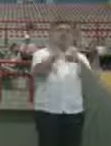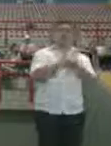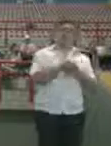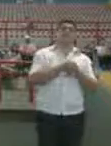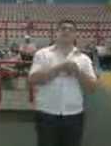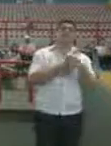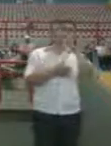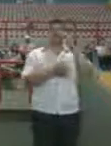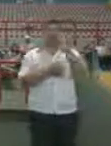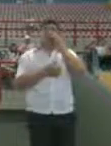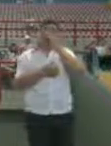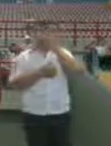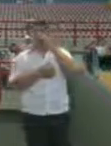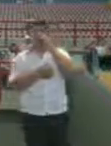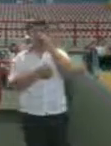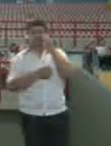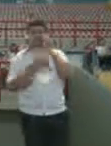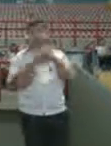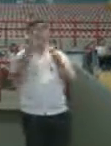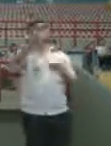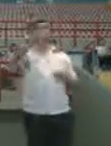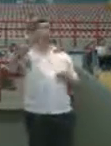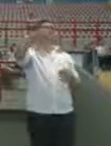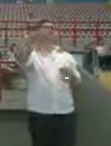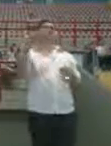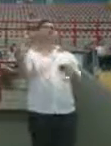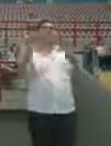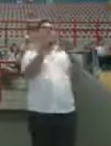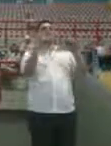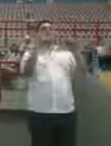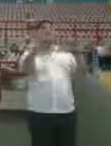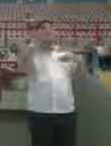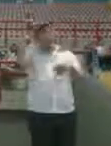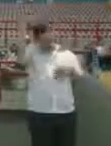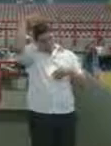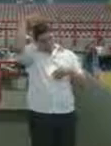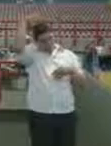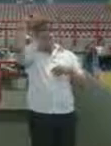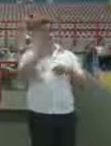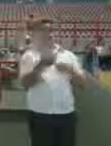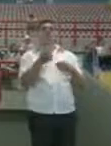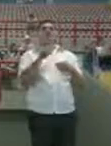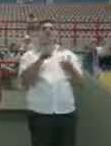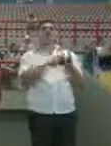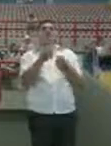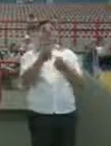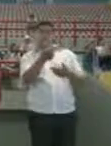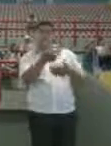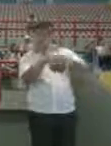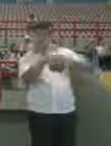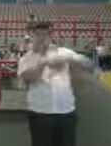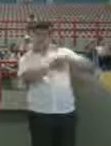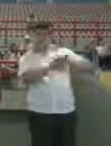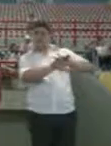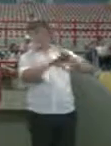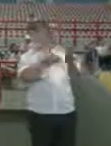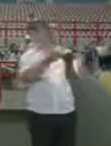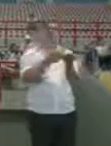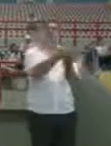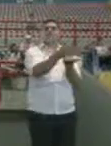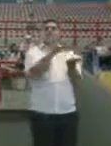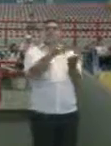anos 90, coincidiu o Plano Real, né? O Plano Real começa em 94, era necessário uma reserva de capital para bancar o início